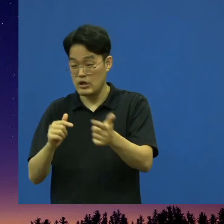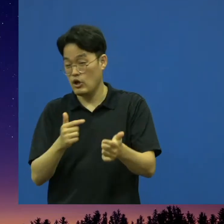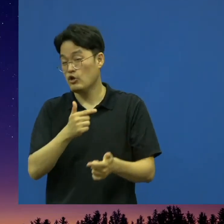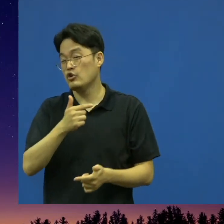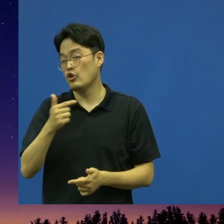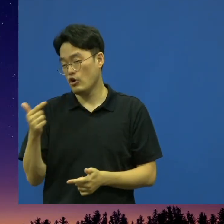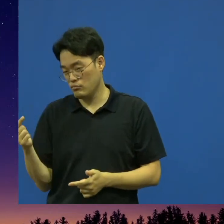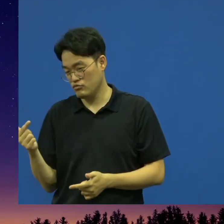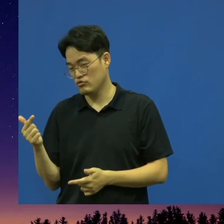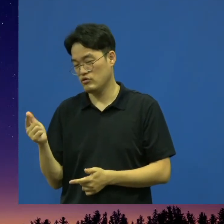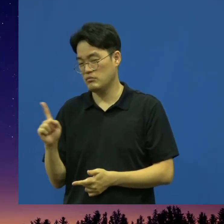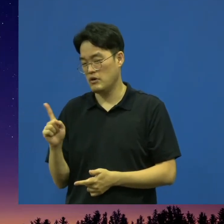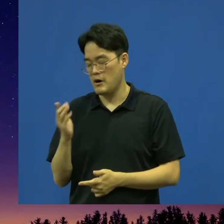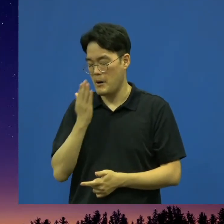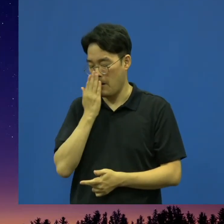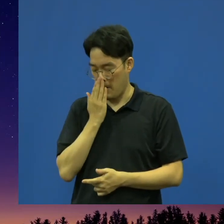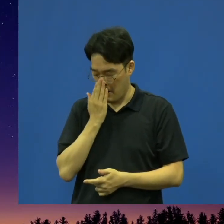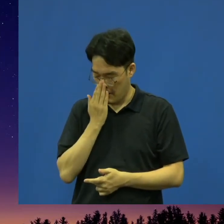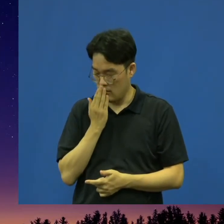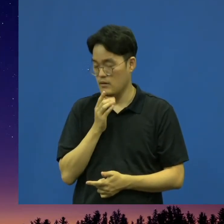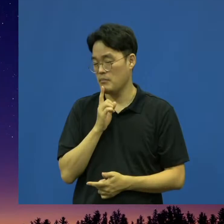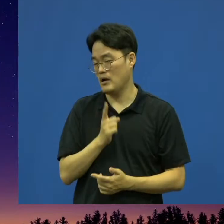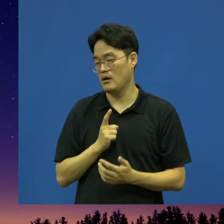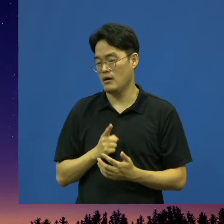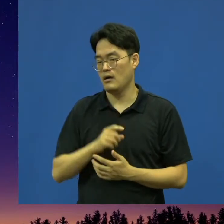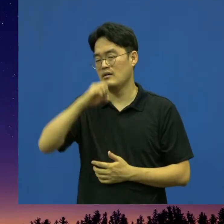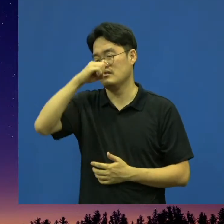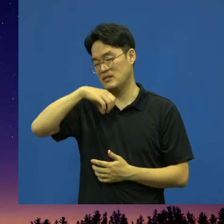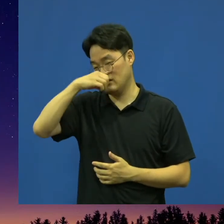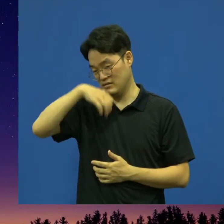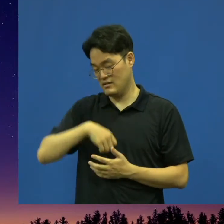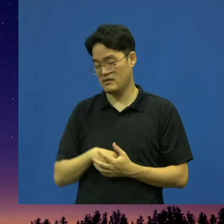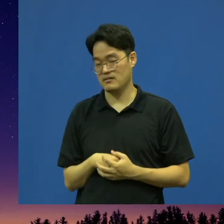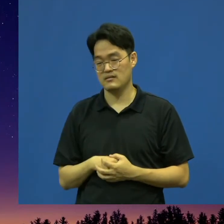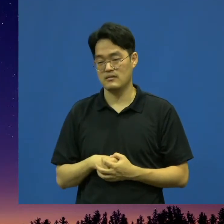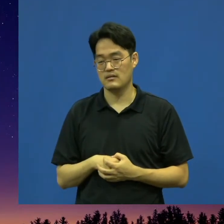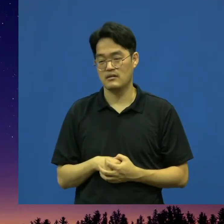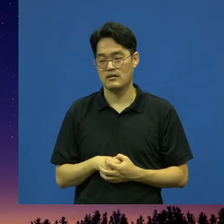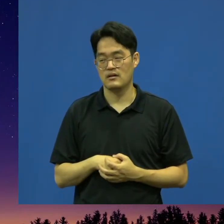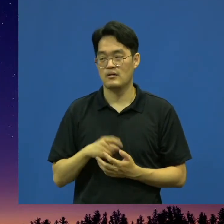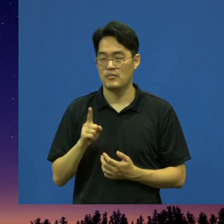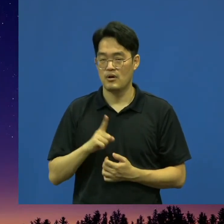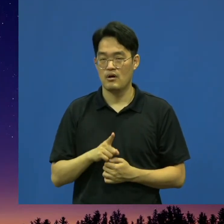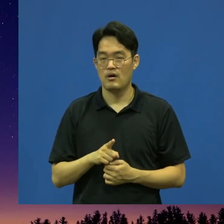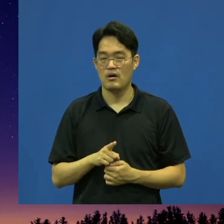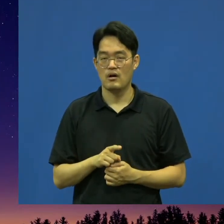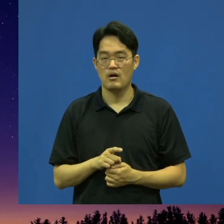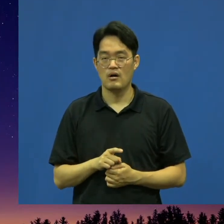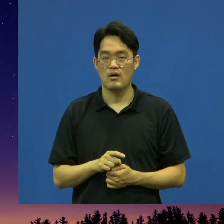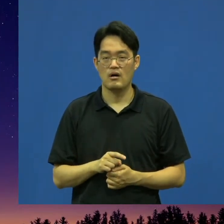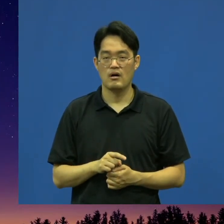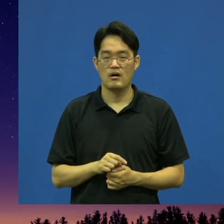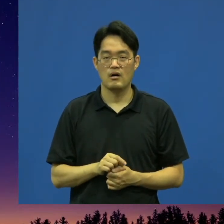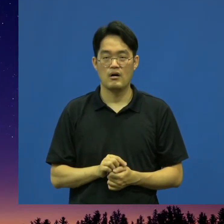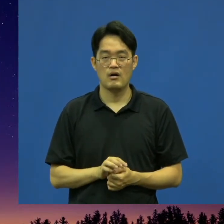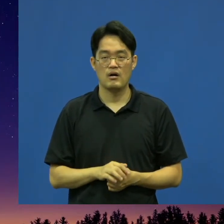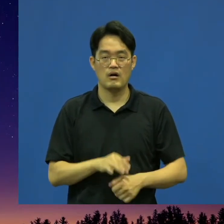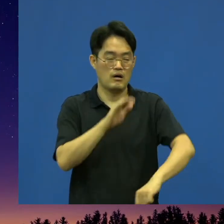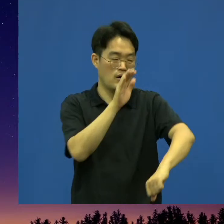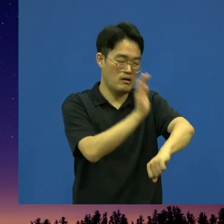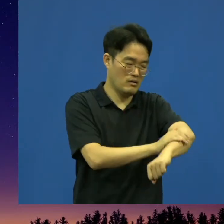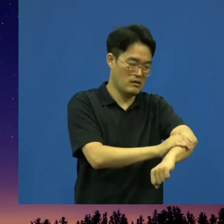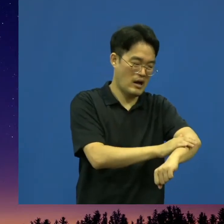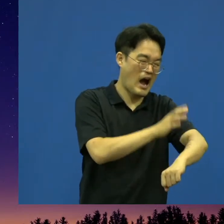너무 나이브하다. 그저 좌측은 안 되고 우측은 기독교 편인